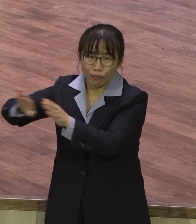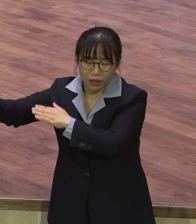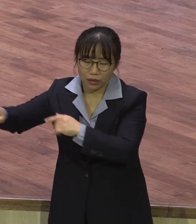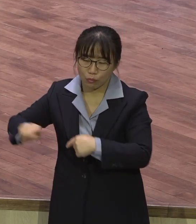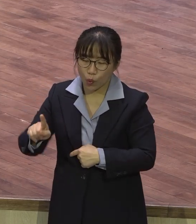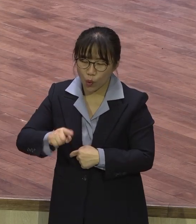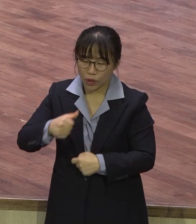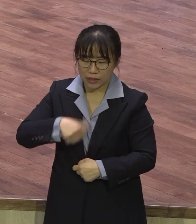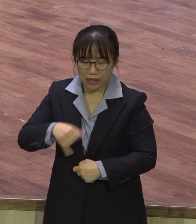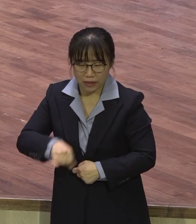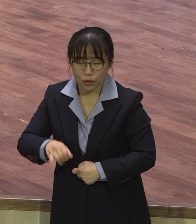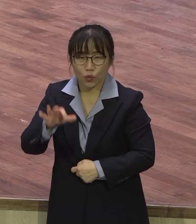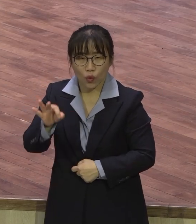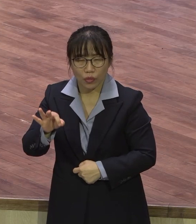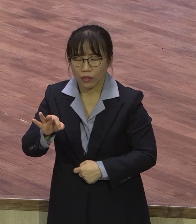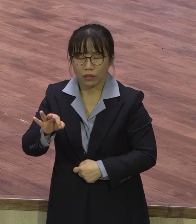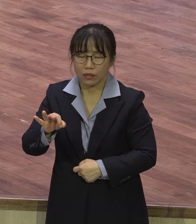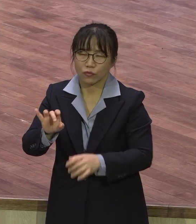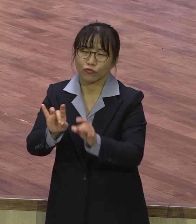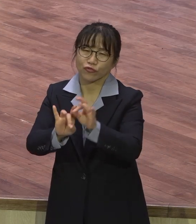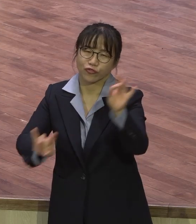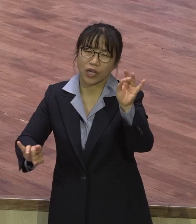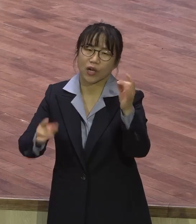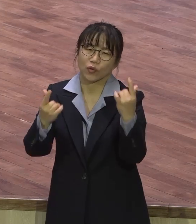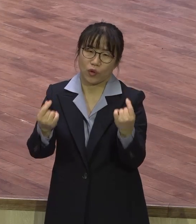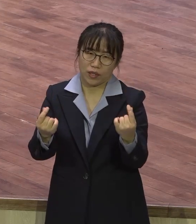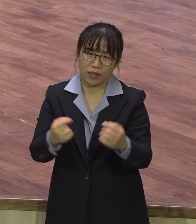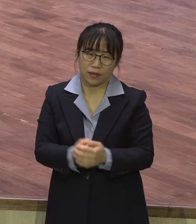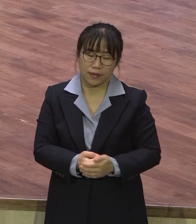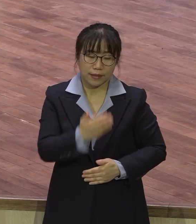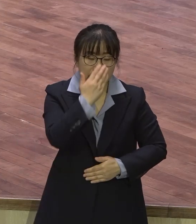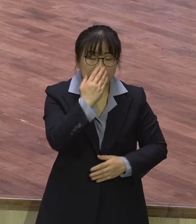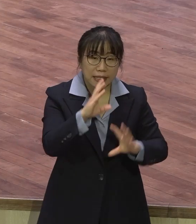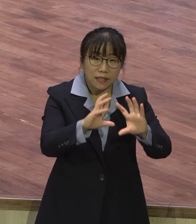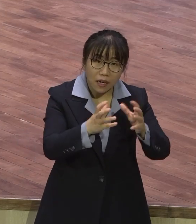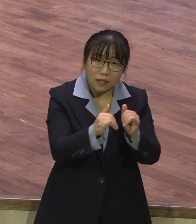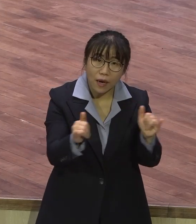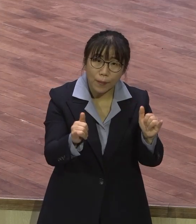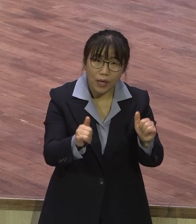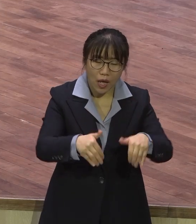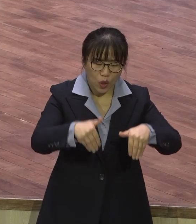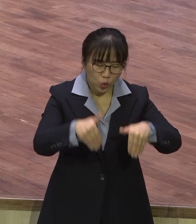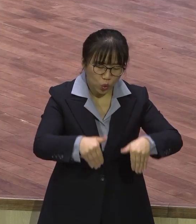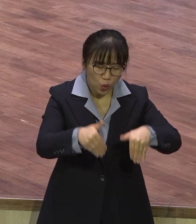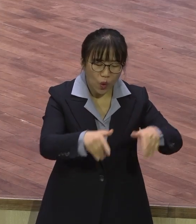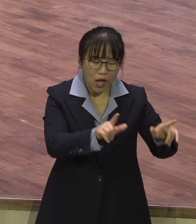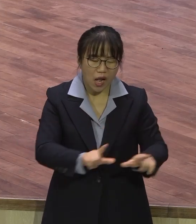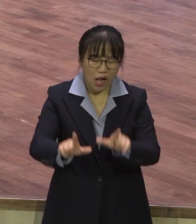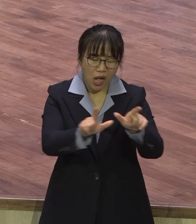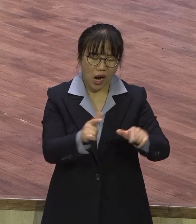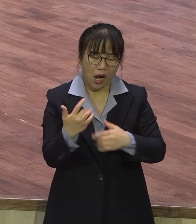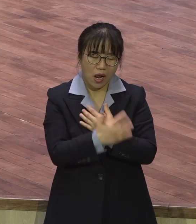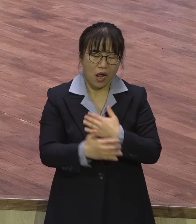왜냐하면 이스라엘 백성들이 과거에 노예 생활을 오래 했잖아요 노예 생활을 오래 했기 때문에